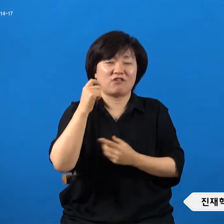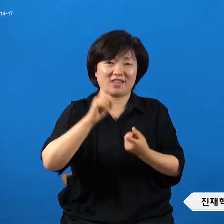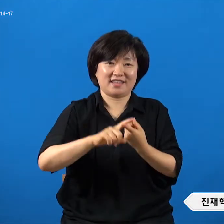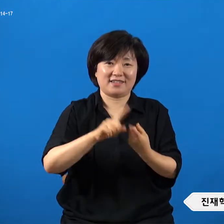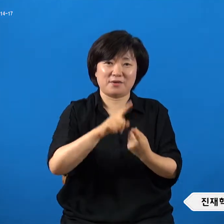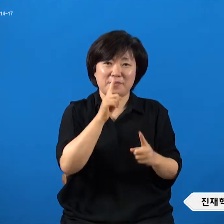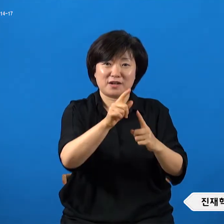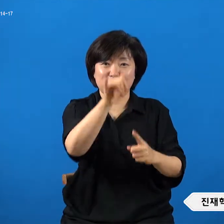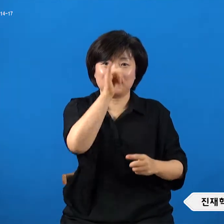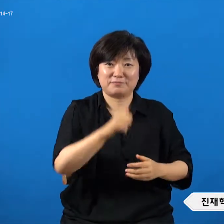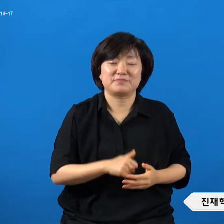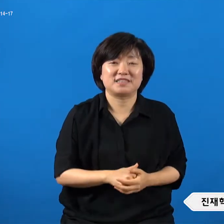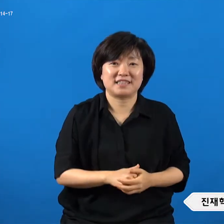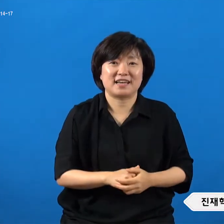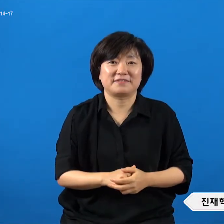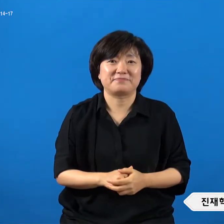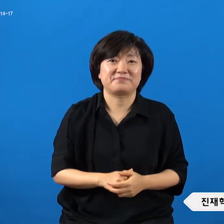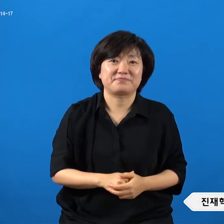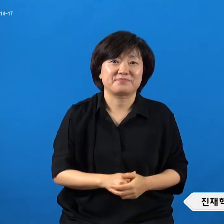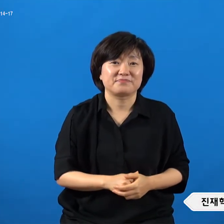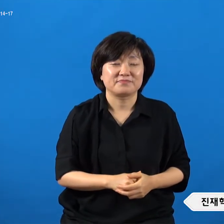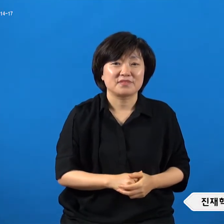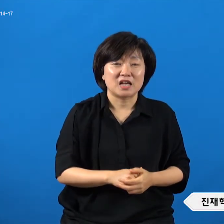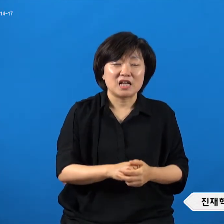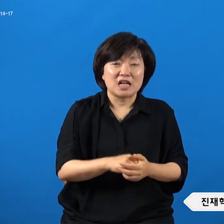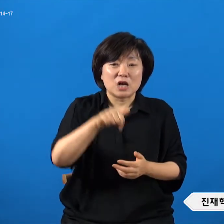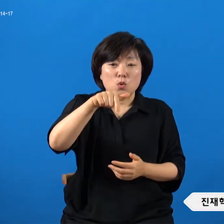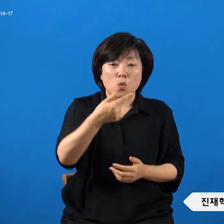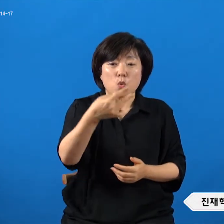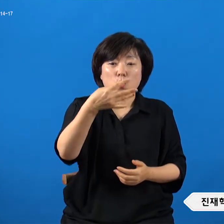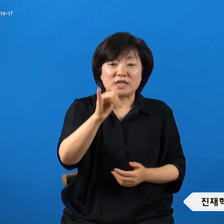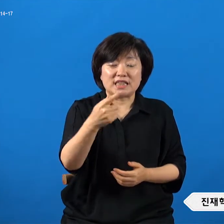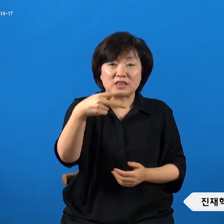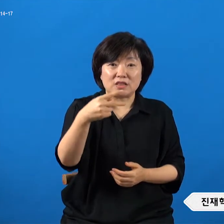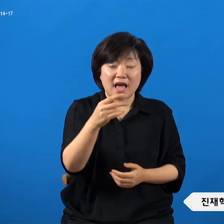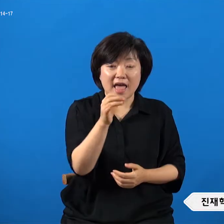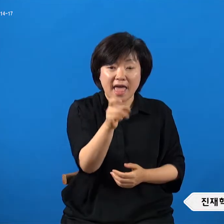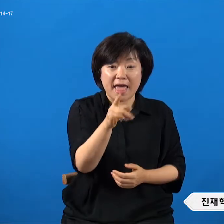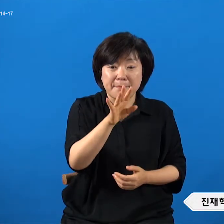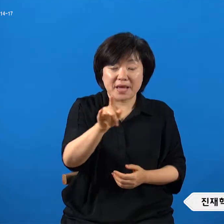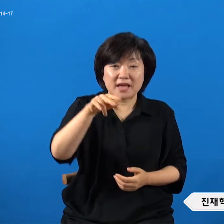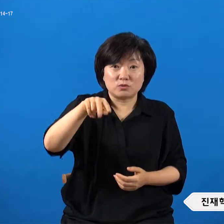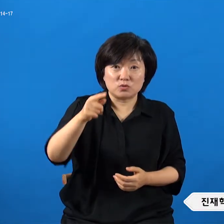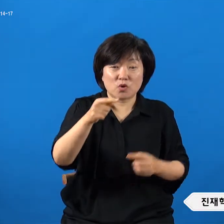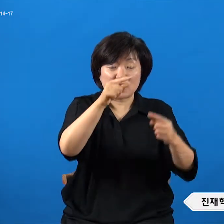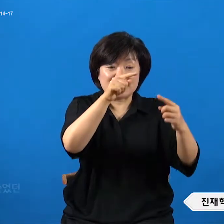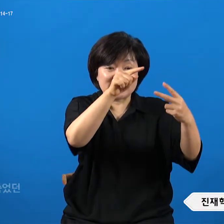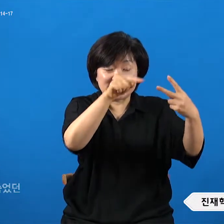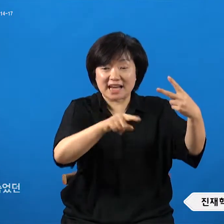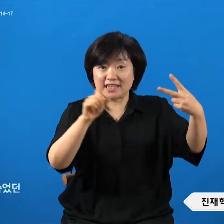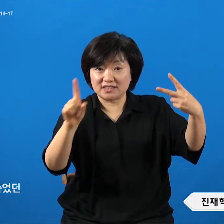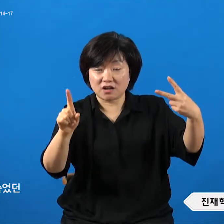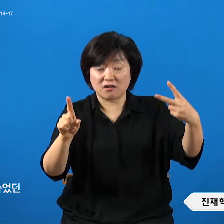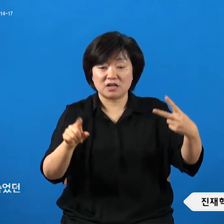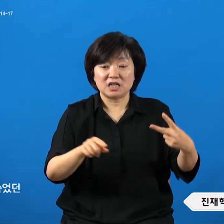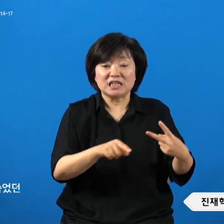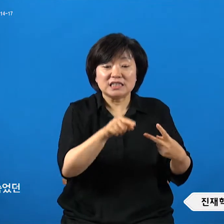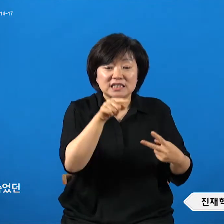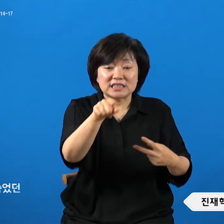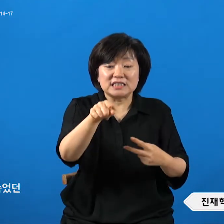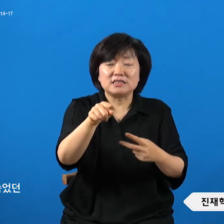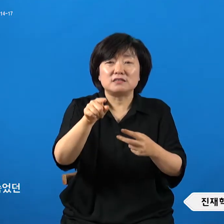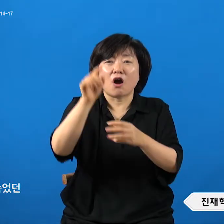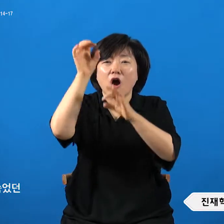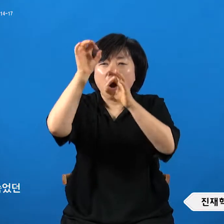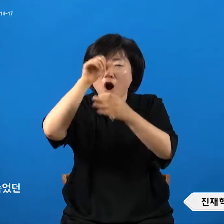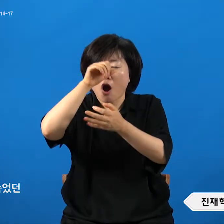있습니다. 그래서 에베소 2장 1절은 우리에게 말씀합니다. 그는 허물과